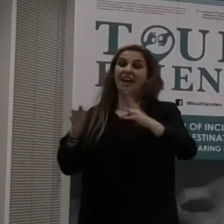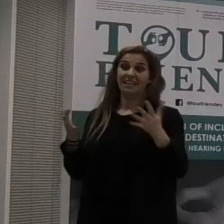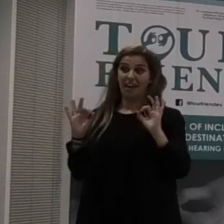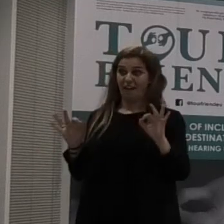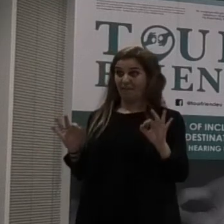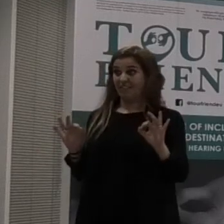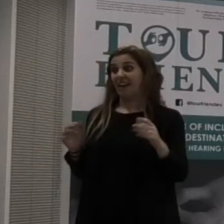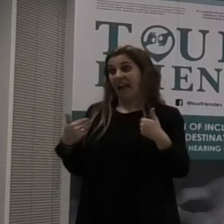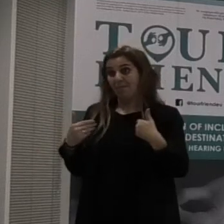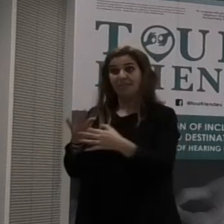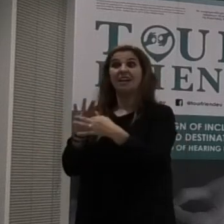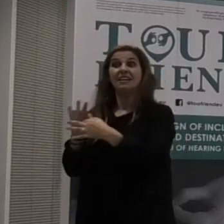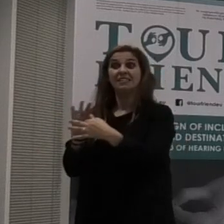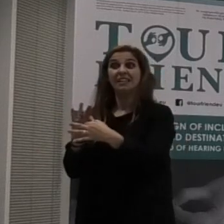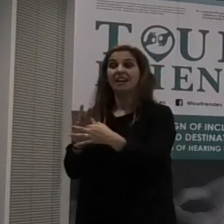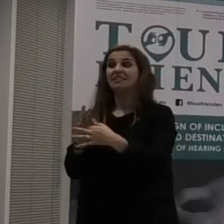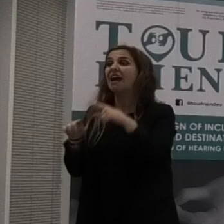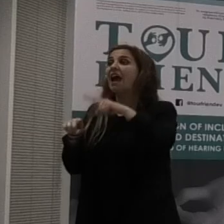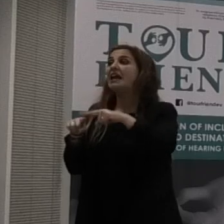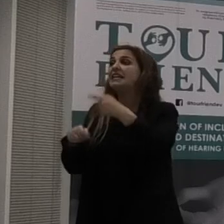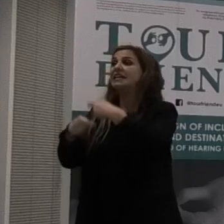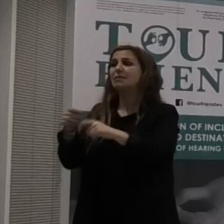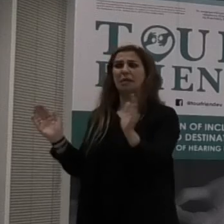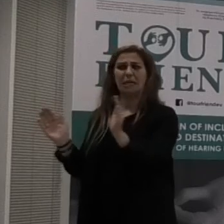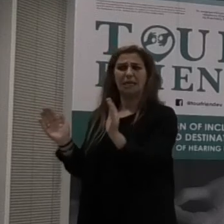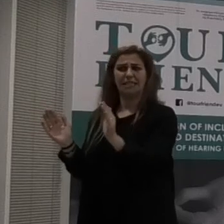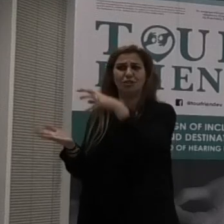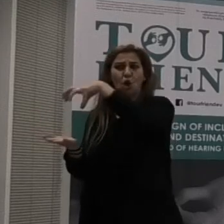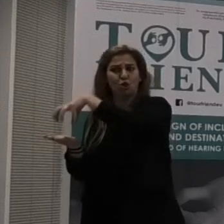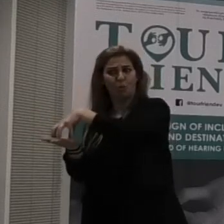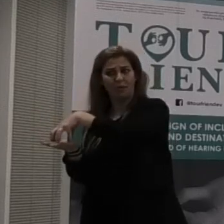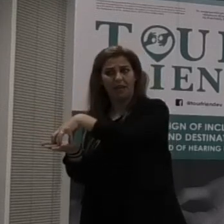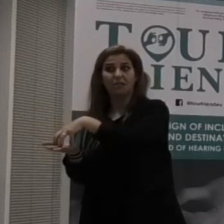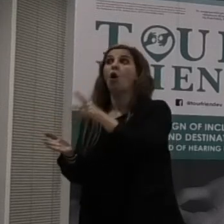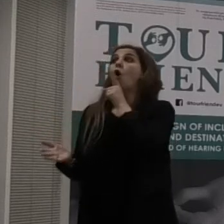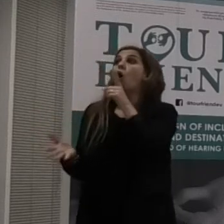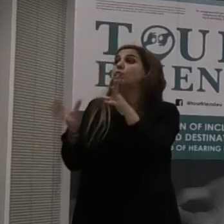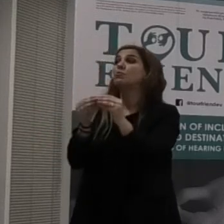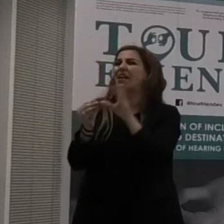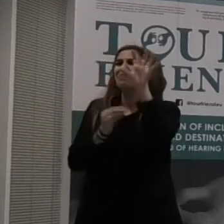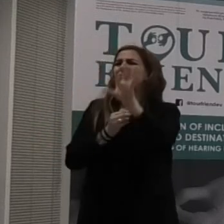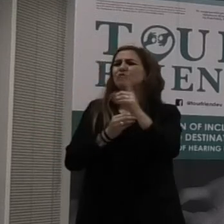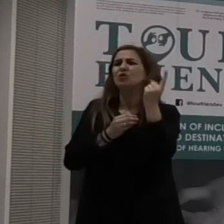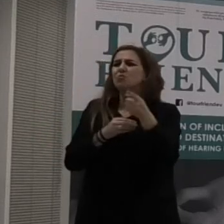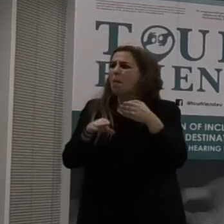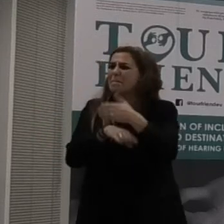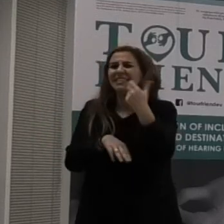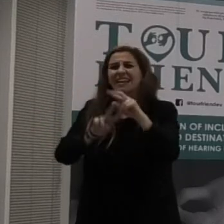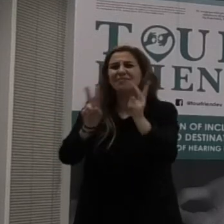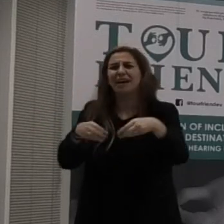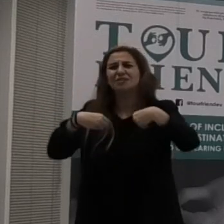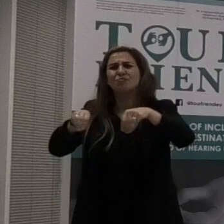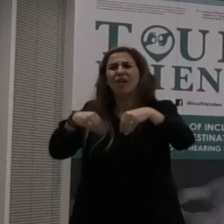ελληνικές επιχειρήσεις, από τις οποίες φυσικά δεν θα μπορούσαν να λείπουν και τα πολιτήρια των μουσείων. Συνεργόμαστε δηλαδή με τους